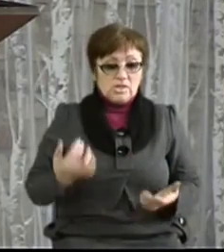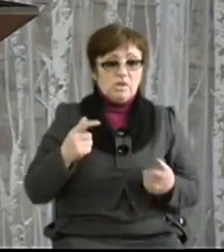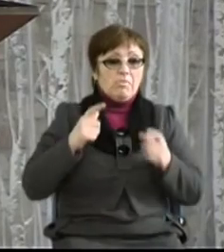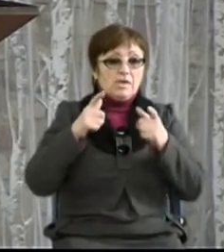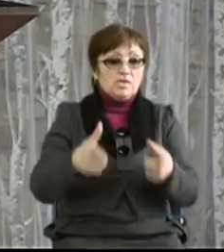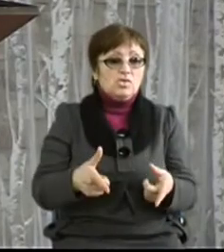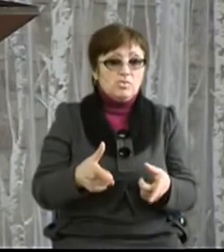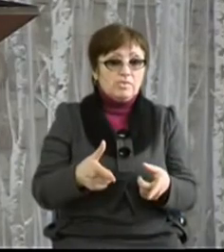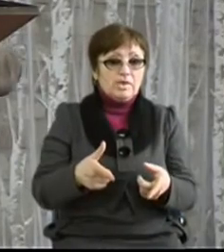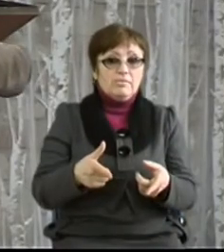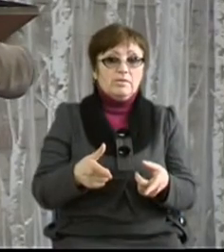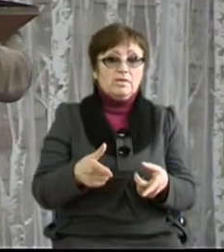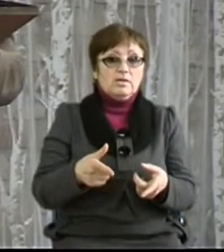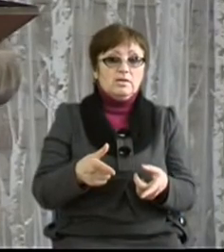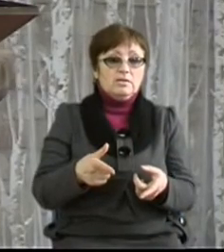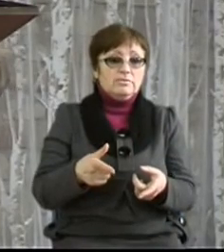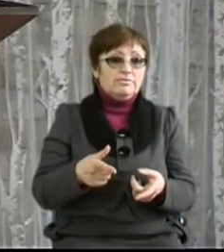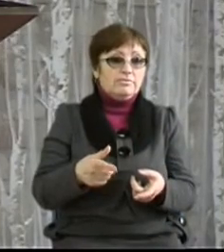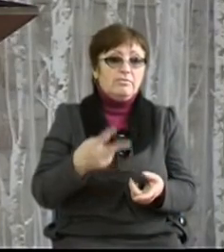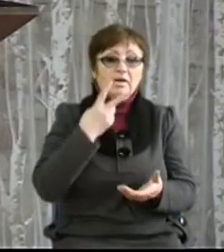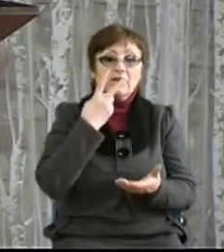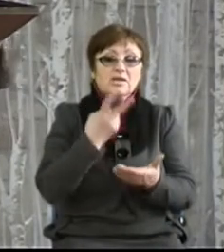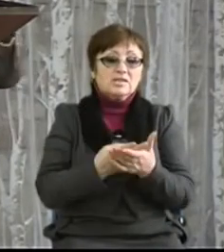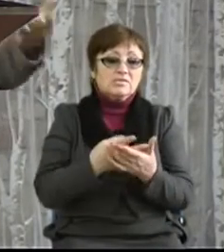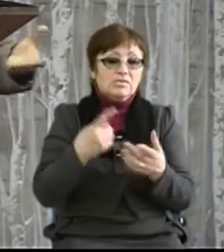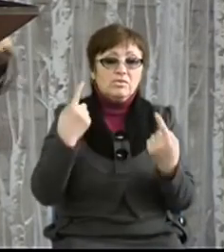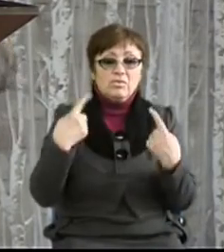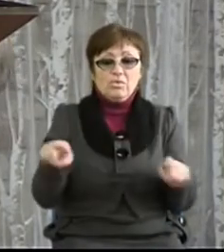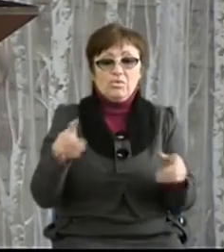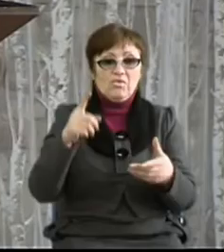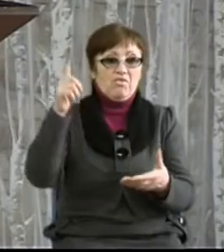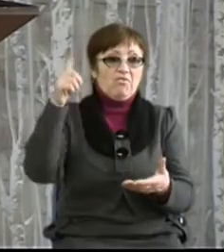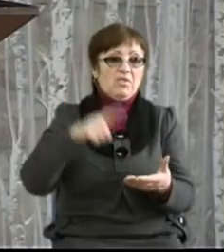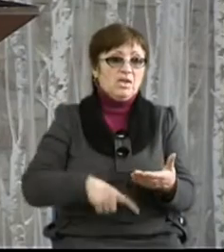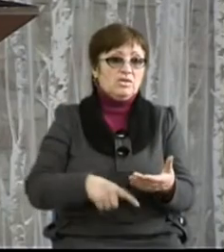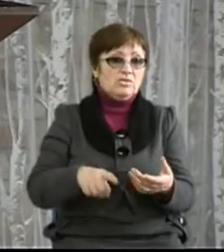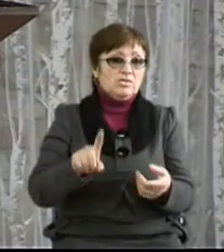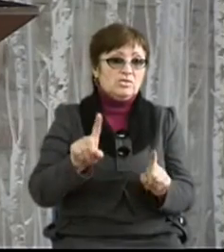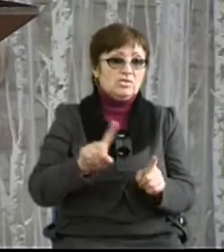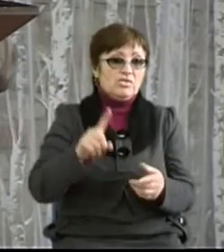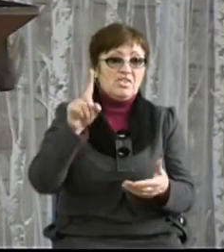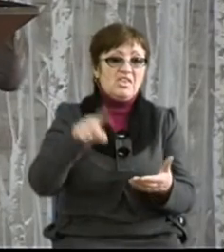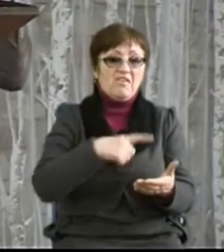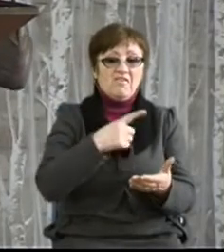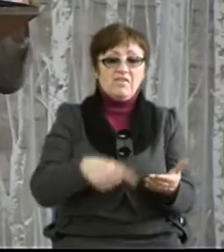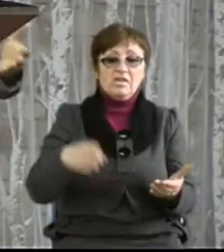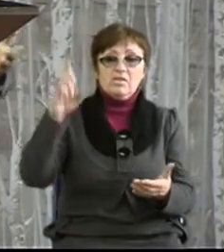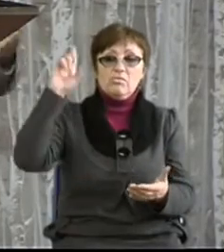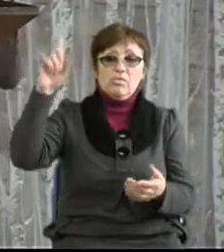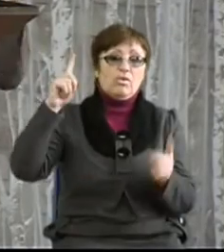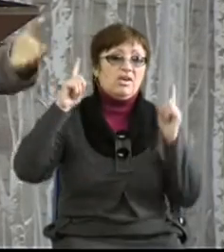поступками они совершенно, скажем так, показывают другую веру. То, что они не верят в этого